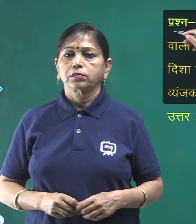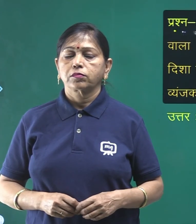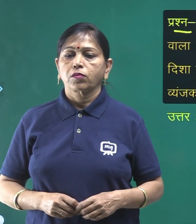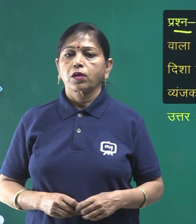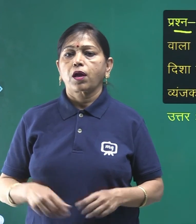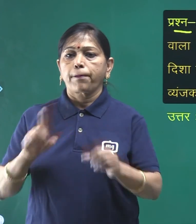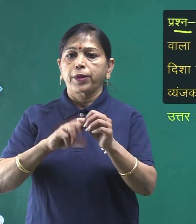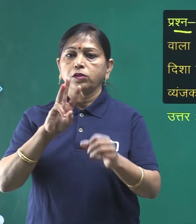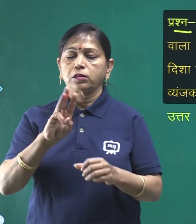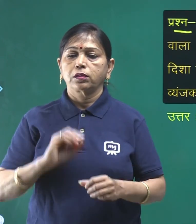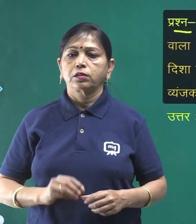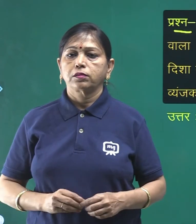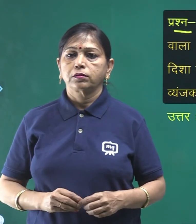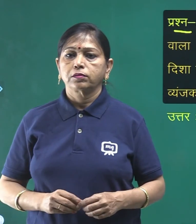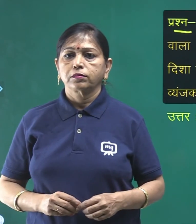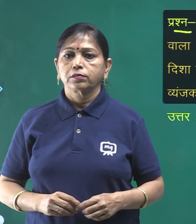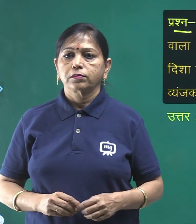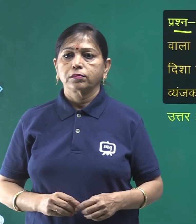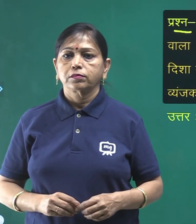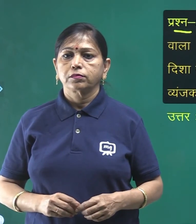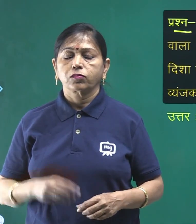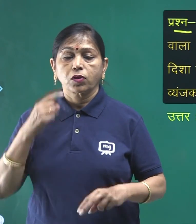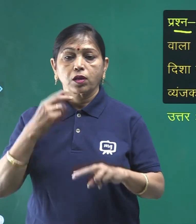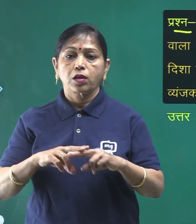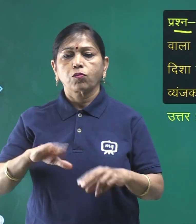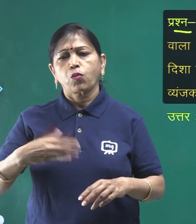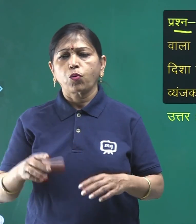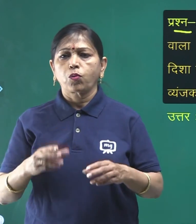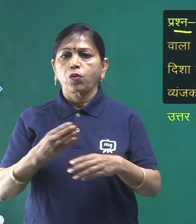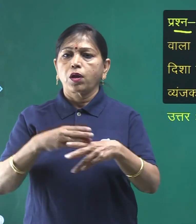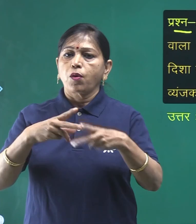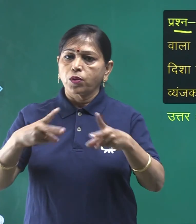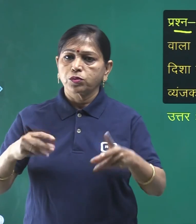प्रश्न 3, जब किसी वस्तु पर